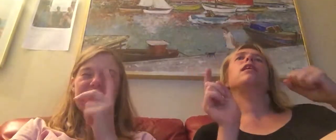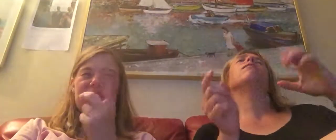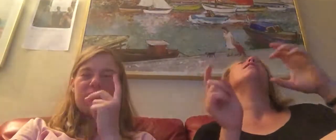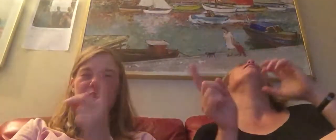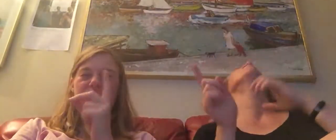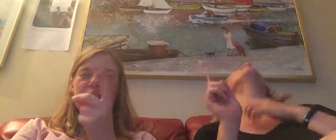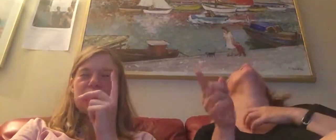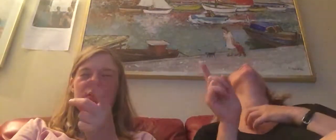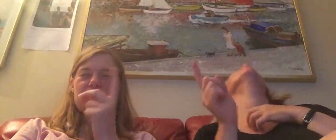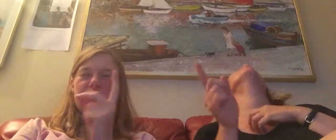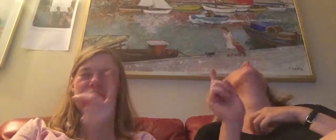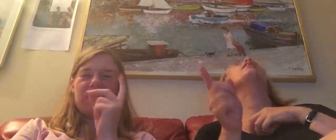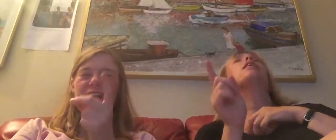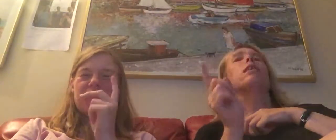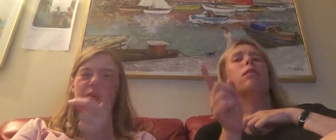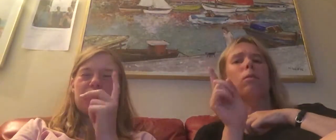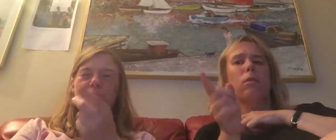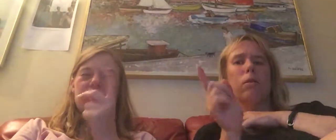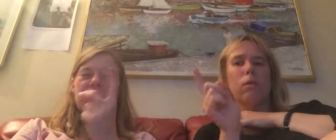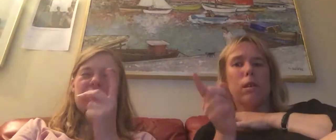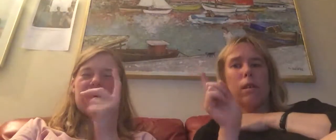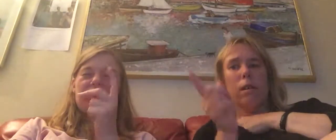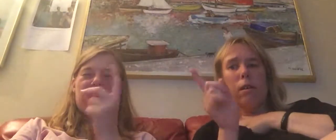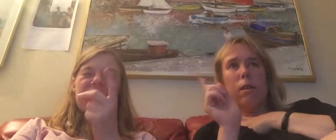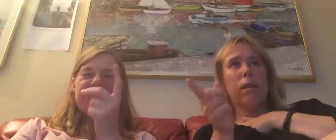Jag må leva ut i hundrade år.